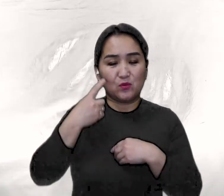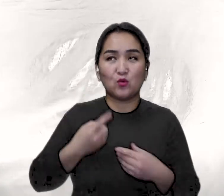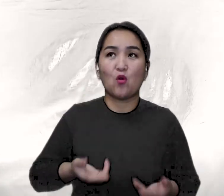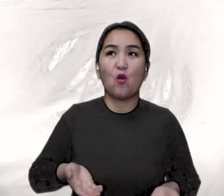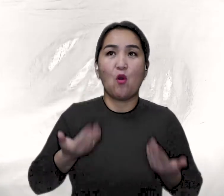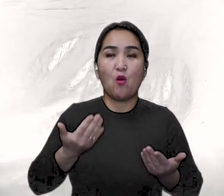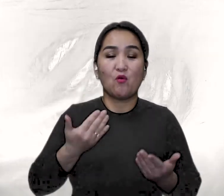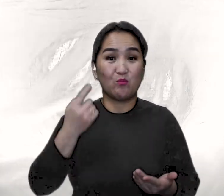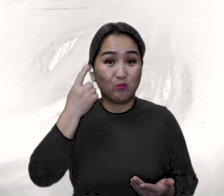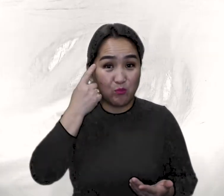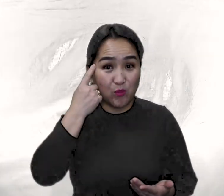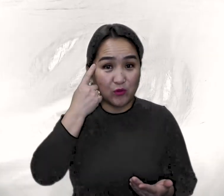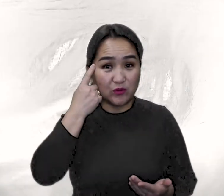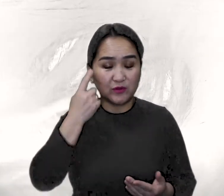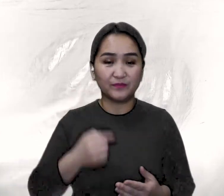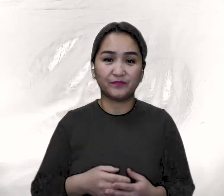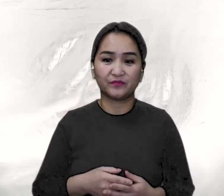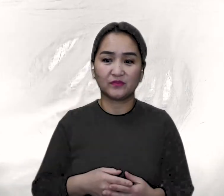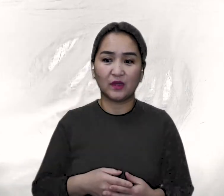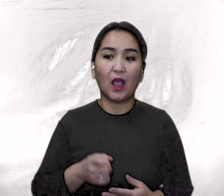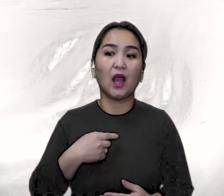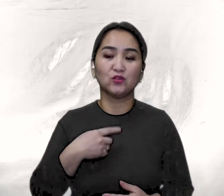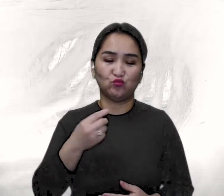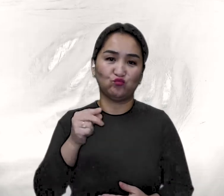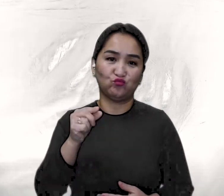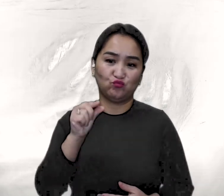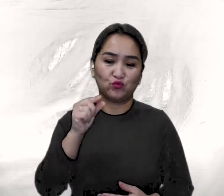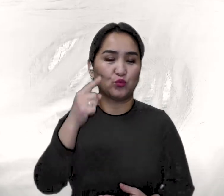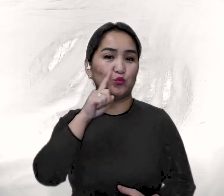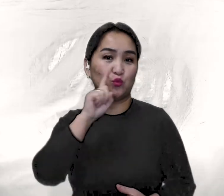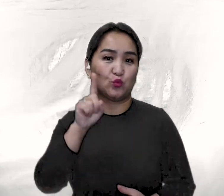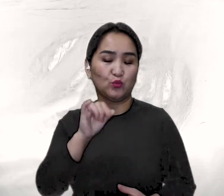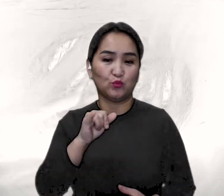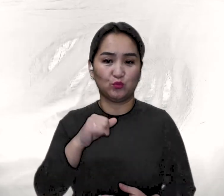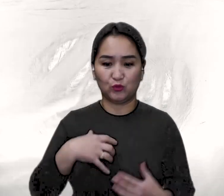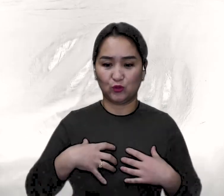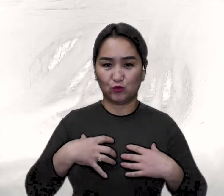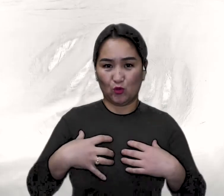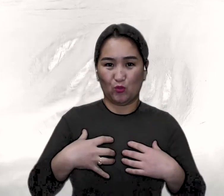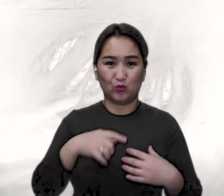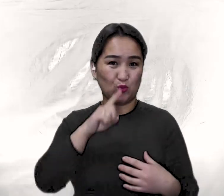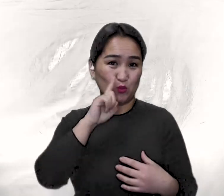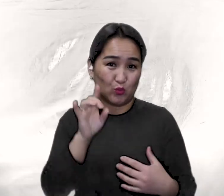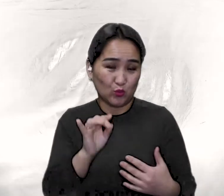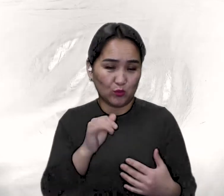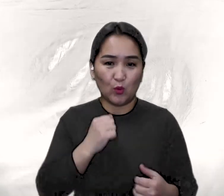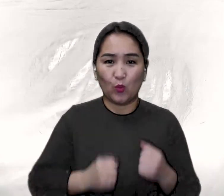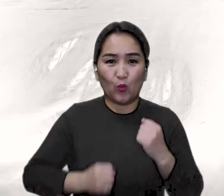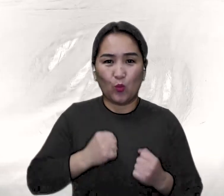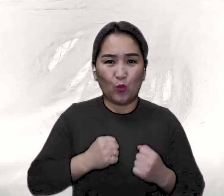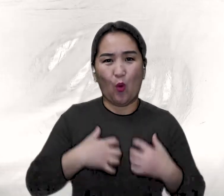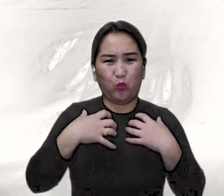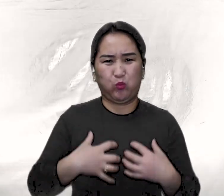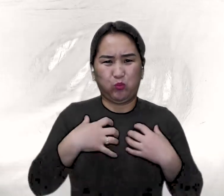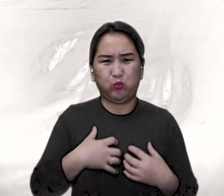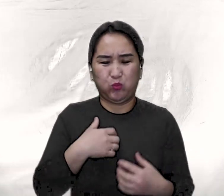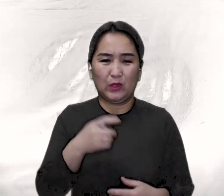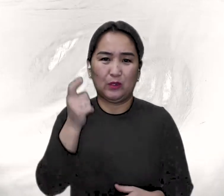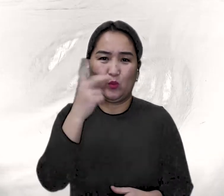хүнхэн маягаар бодоод байдсан шүү дээ. Өө за жоохон дургу ч юм уу. Өө би ч гэсэн том хөхтэй явах дургу шүү дээ. Гүүхөр өвддтэй юм чинь гэсэн байдлаар ханддаг ч юм